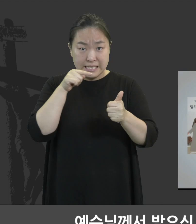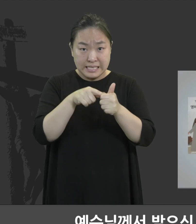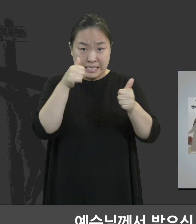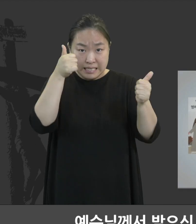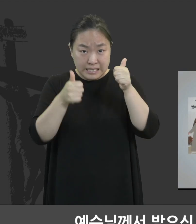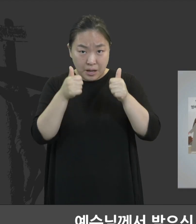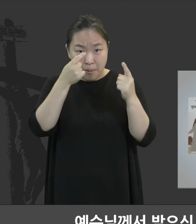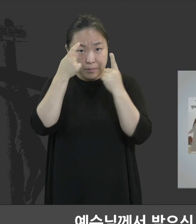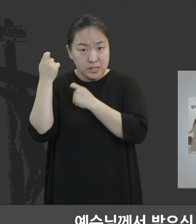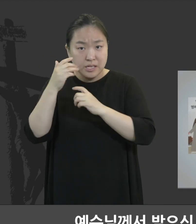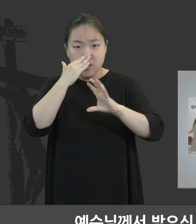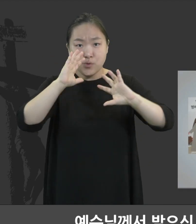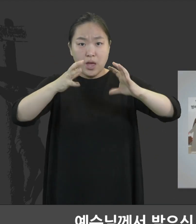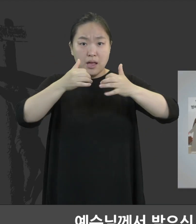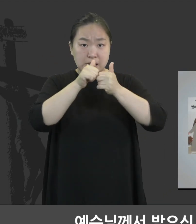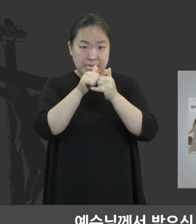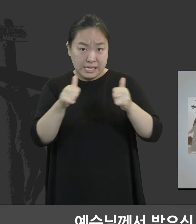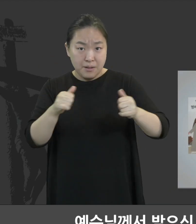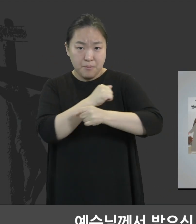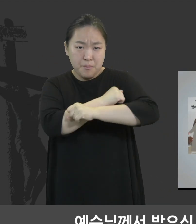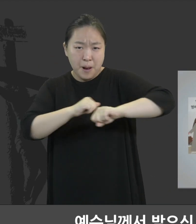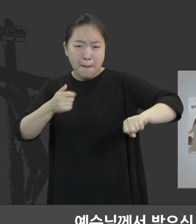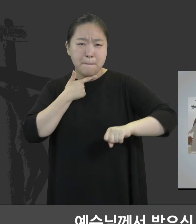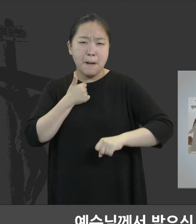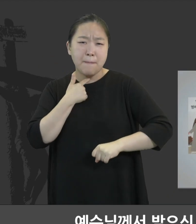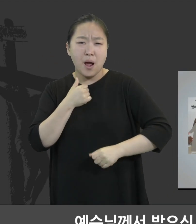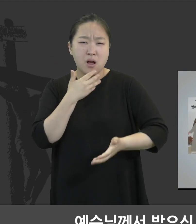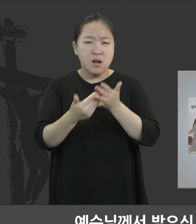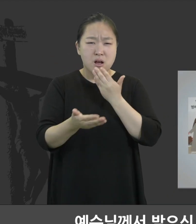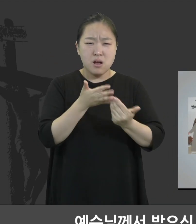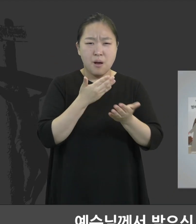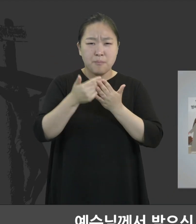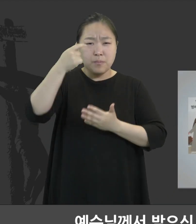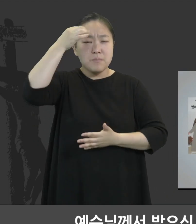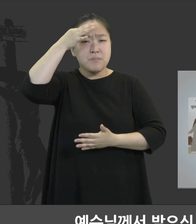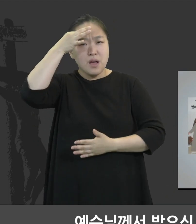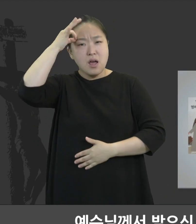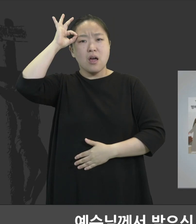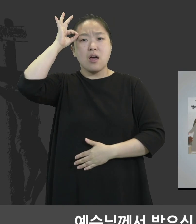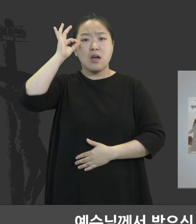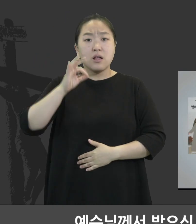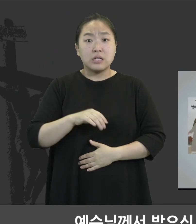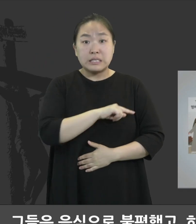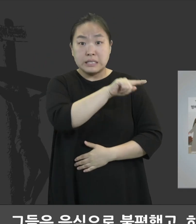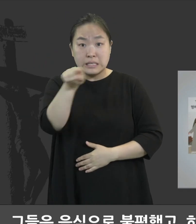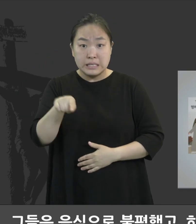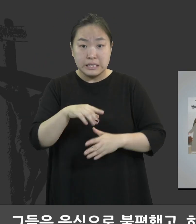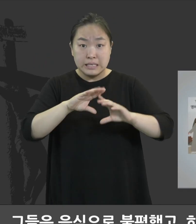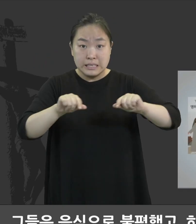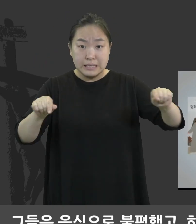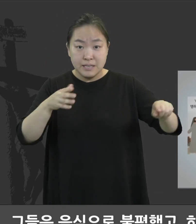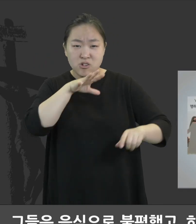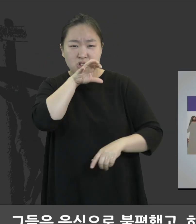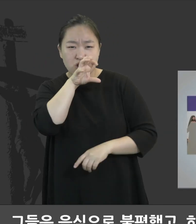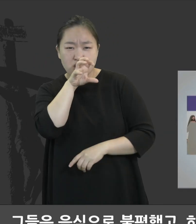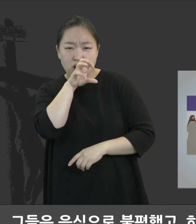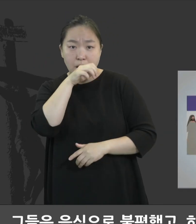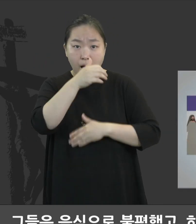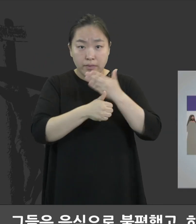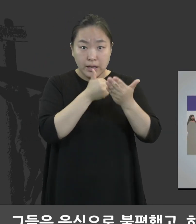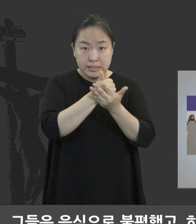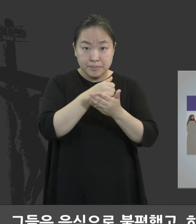예수님께서 받으신 이 시험은 이스라엘이 광야에서 겪었던 경험을 떠올리게 합니다. 그들은